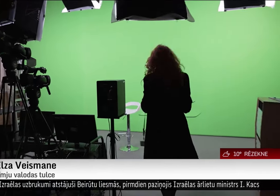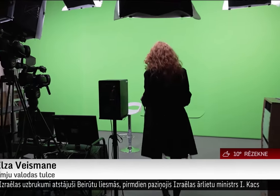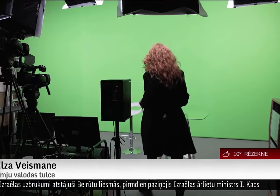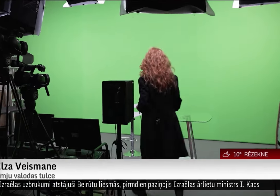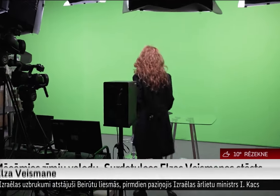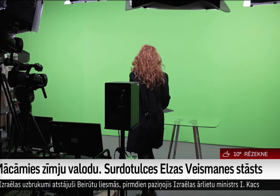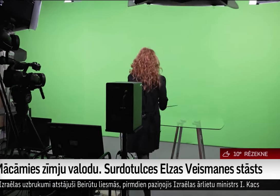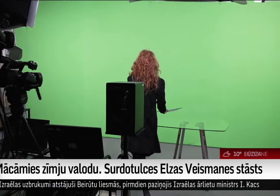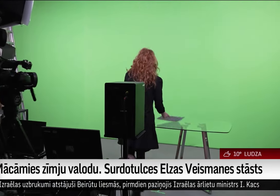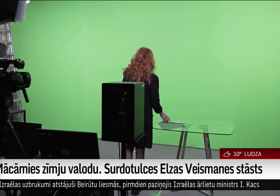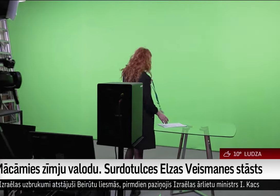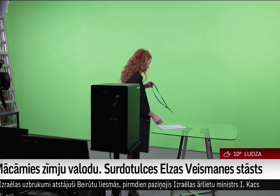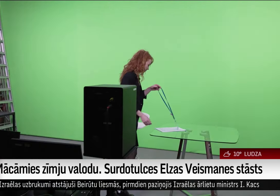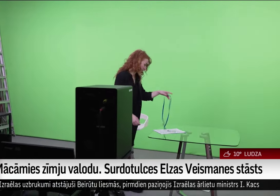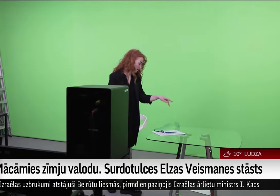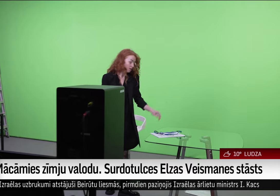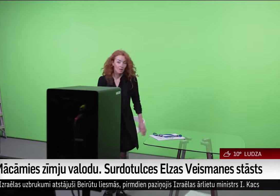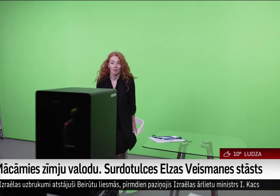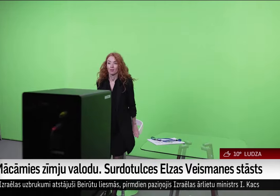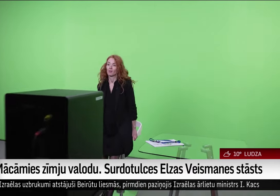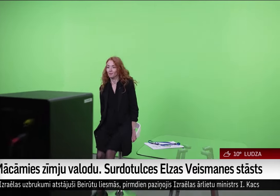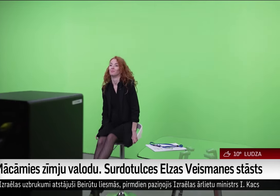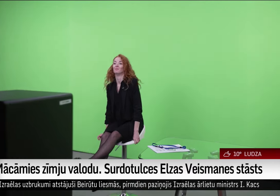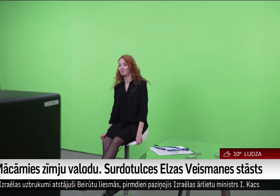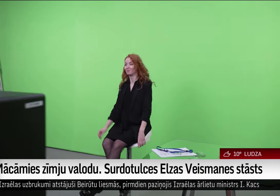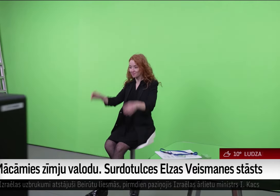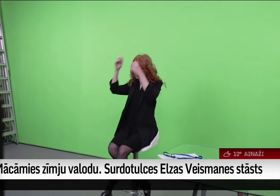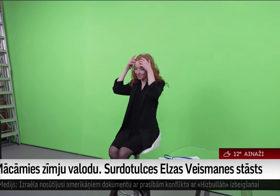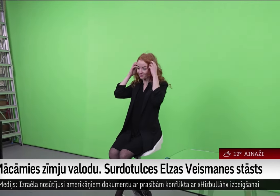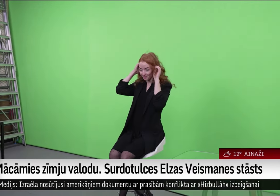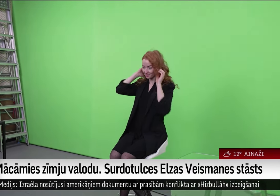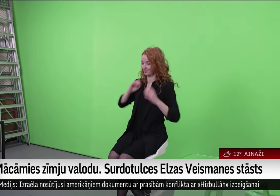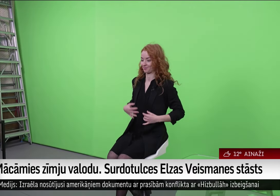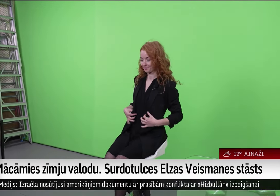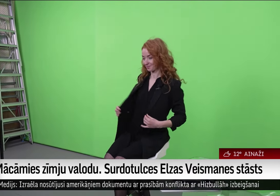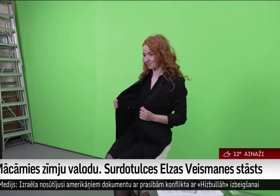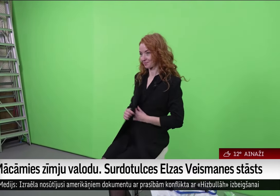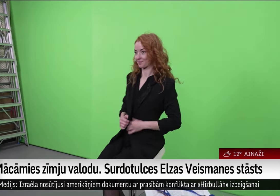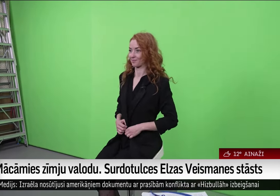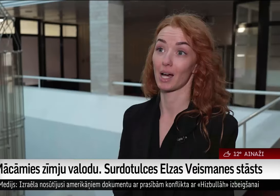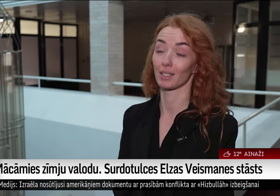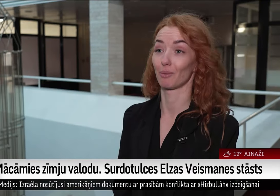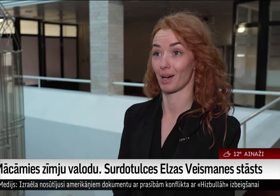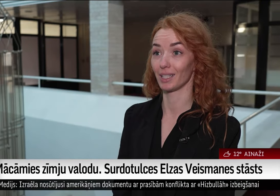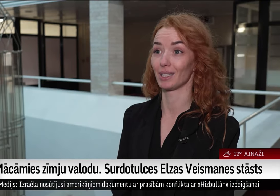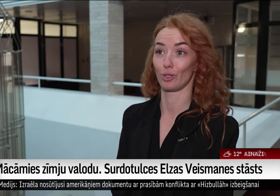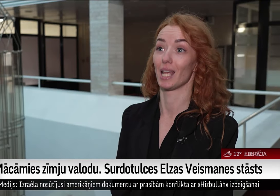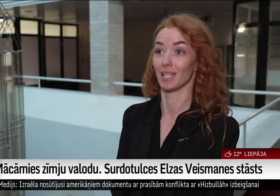dzimtā valoda. Dzīvē šādā ģimenē bērnībā ir bijuši arī savi plusi. Ja bija tikai vecāki mājās, tad ballītes viņi